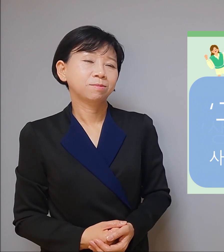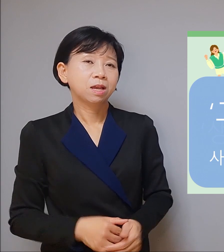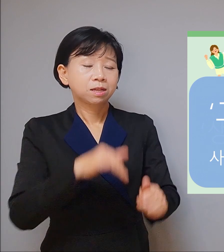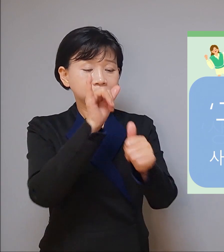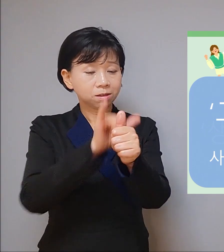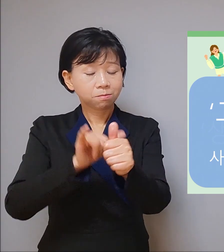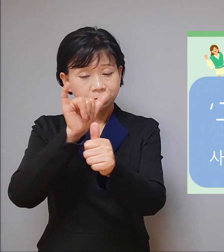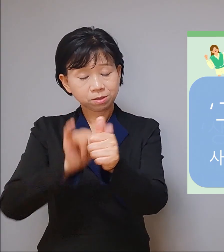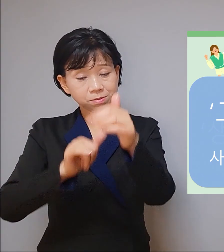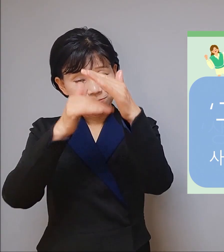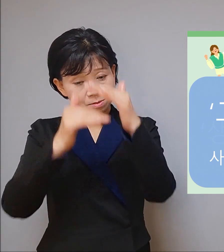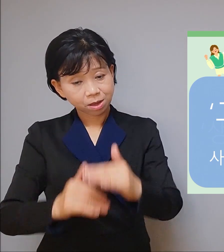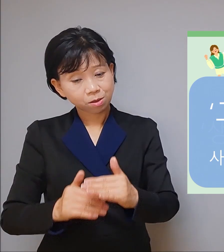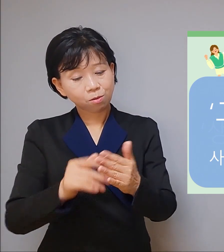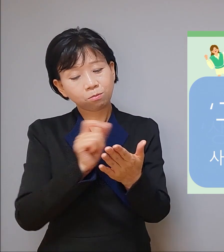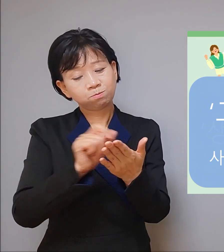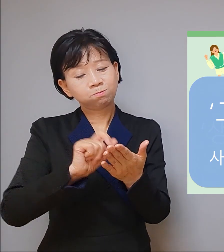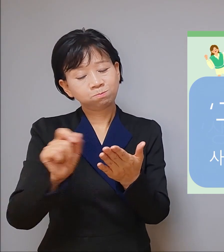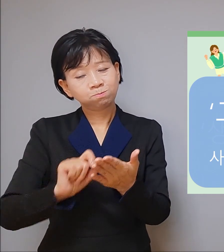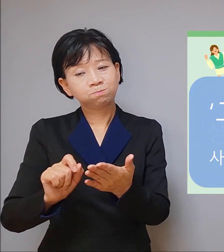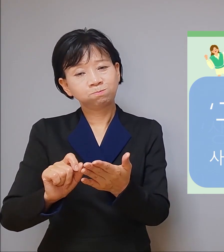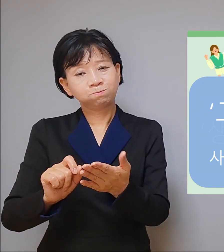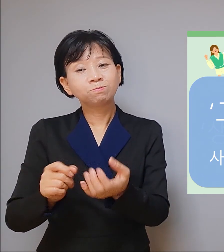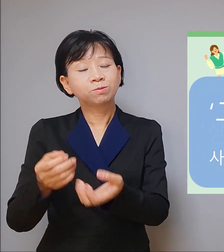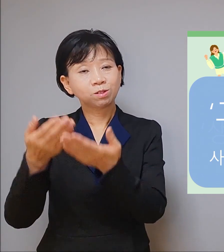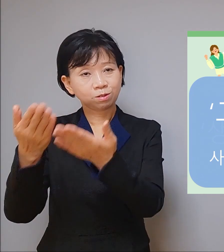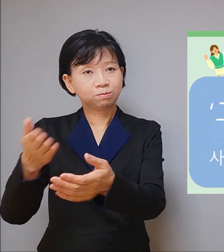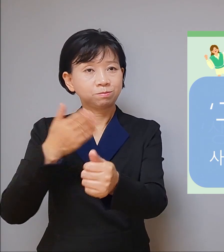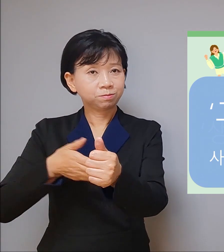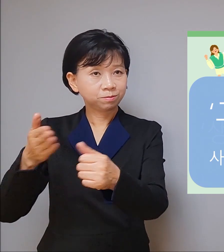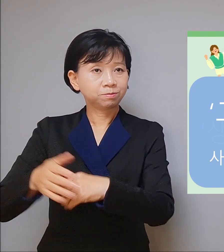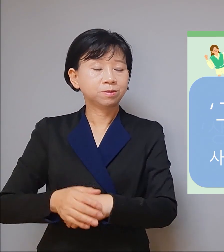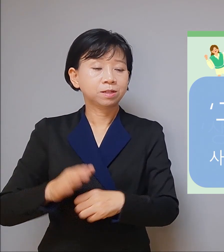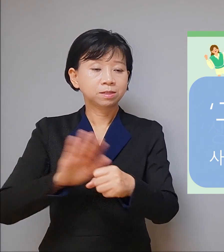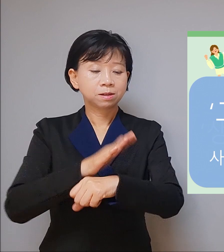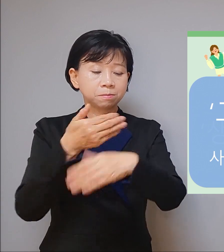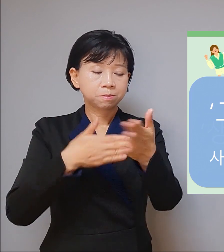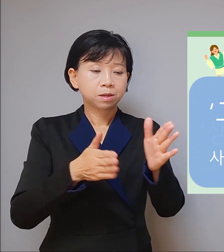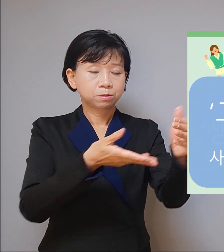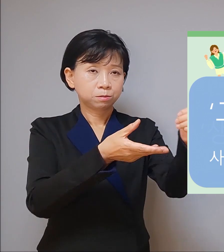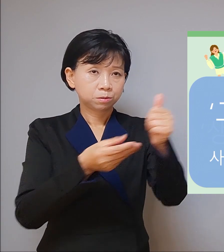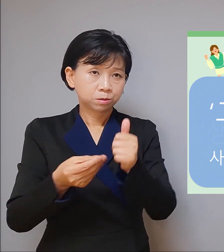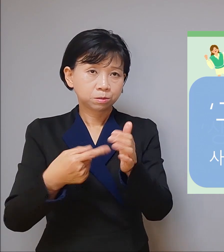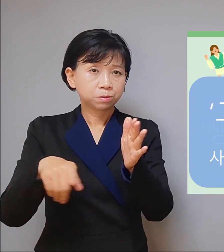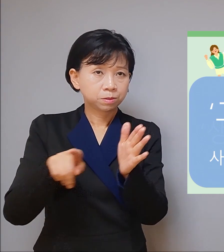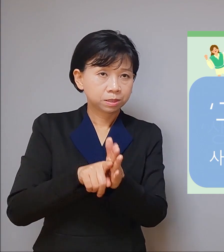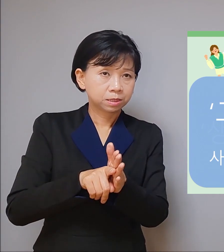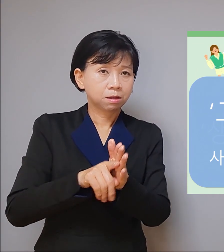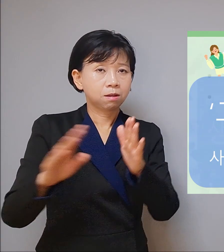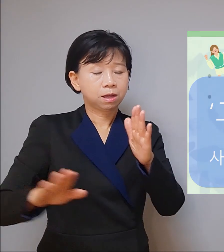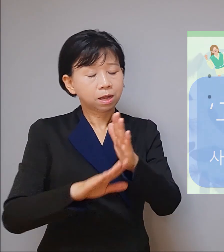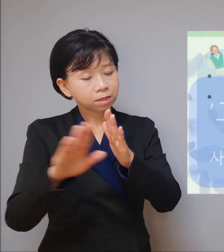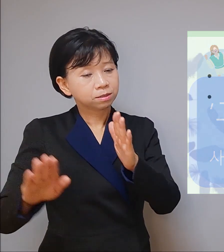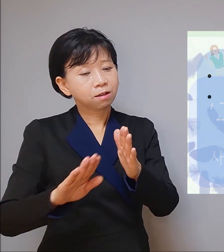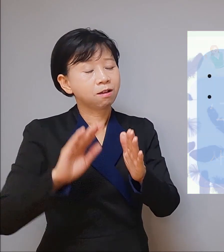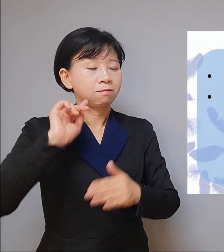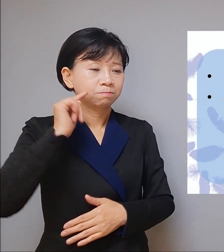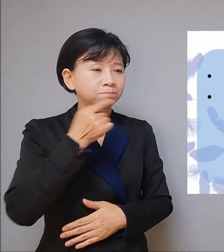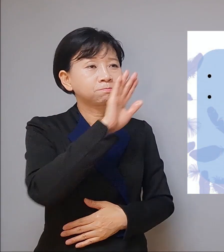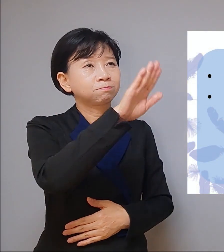섬김 내용은 섬김표에 작성하여 제출 바랍니다. 사랑방 초청을 위한 가정 꾸미기 세트를